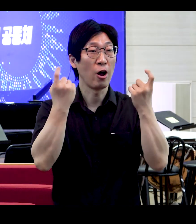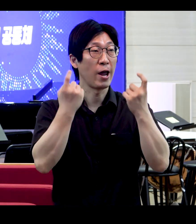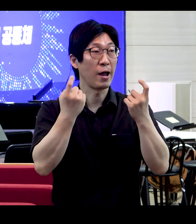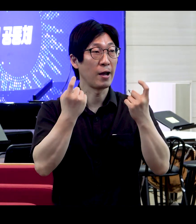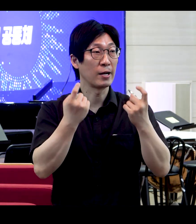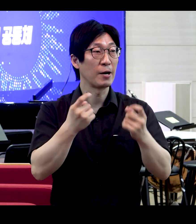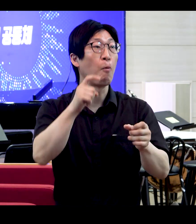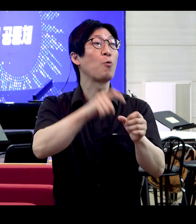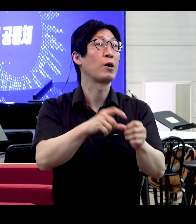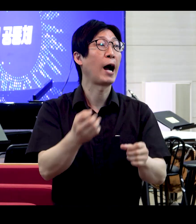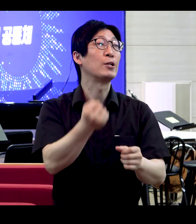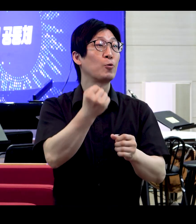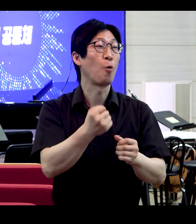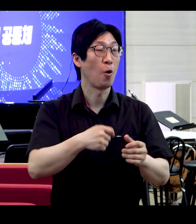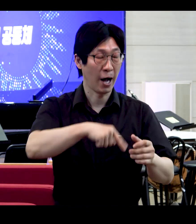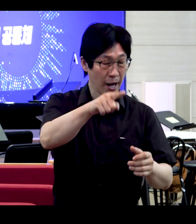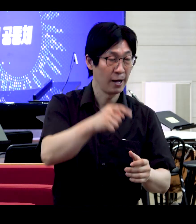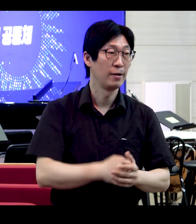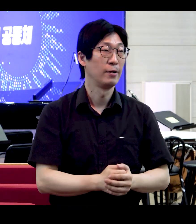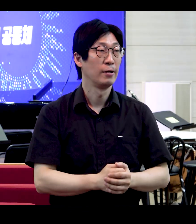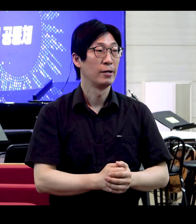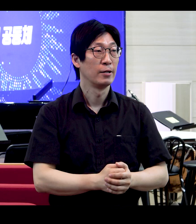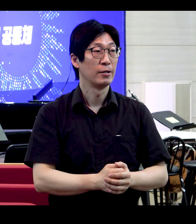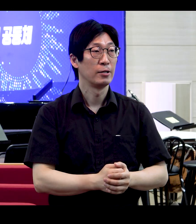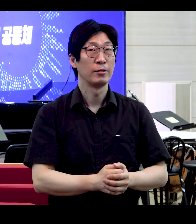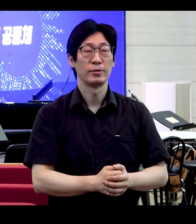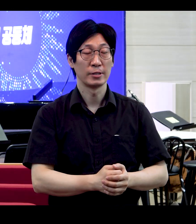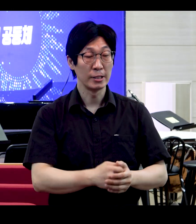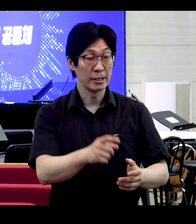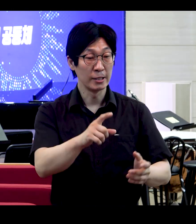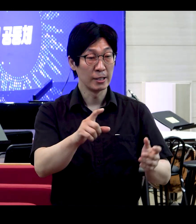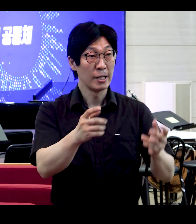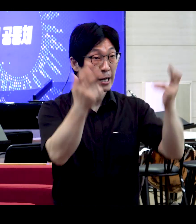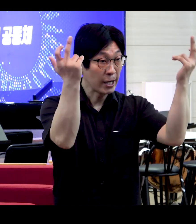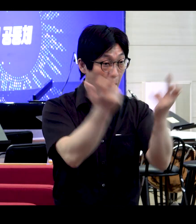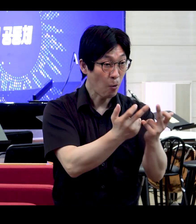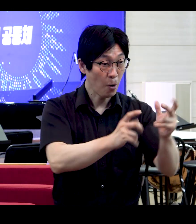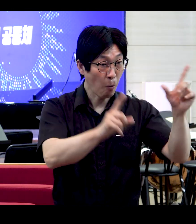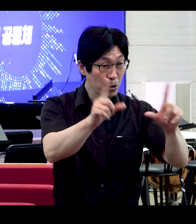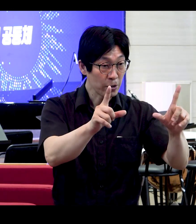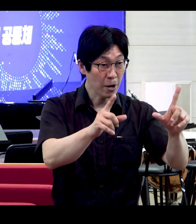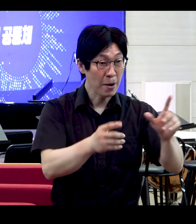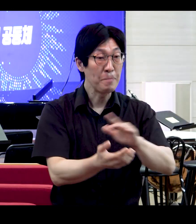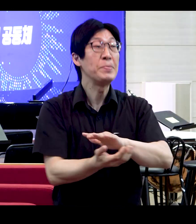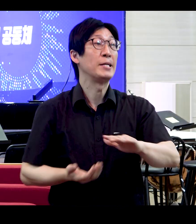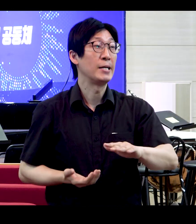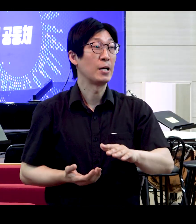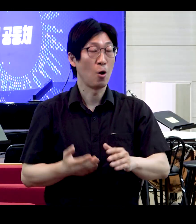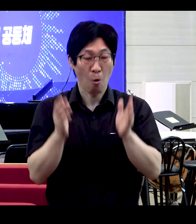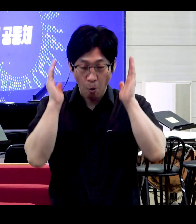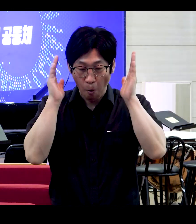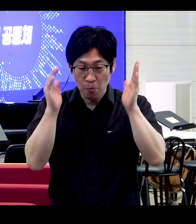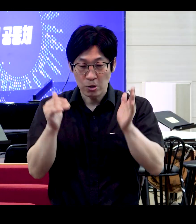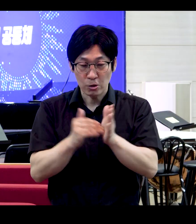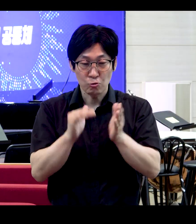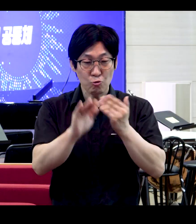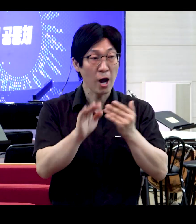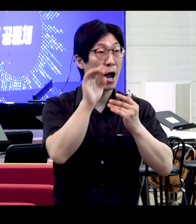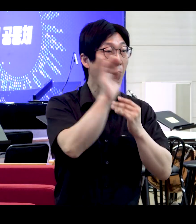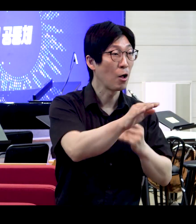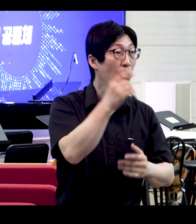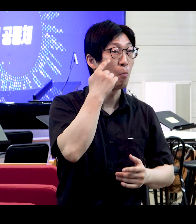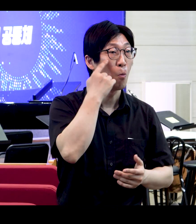가는 길에 이 그랜드 캐년에 대해서 제대로 알고 가서 봤기 때문에 정말 그때는 가서 굉장한